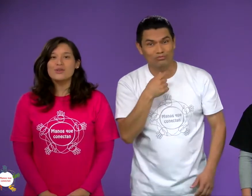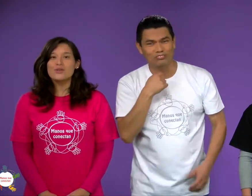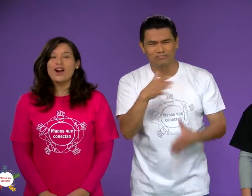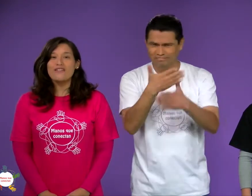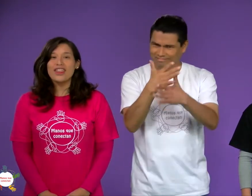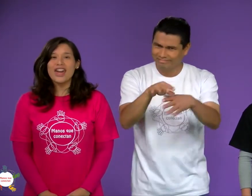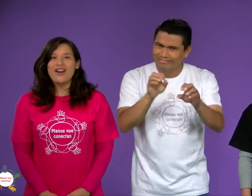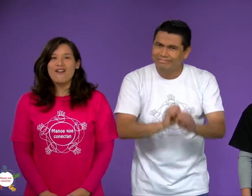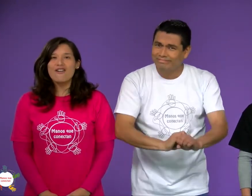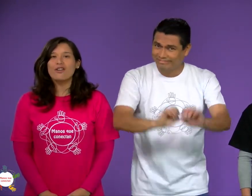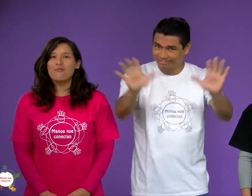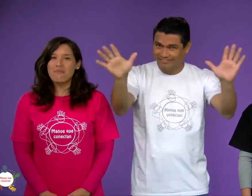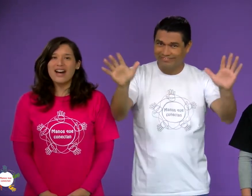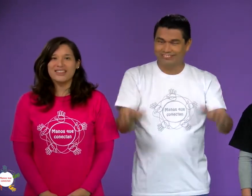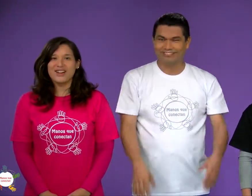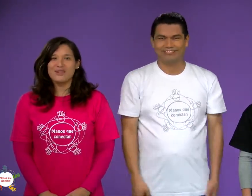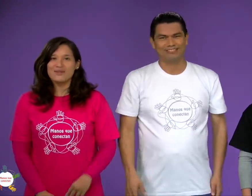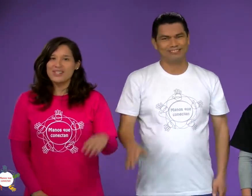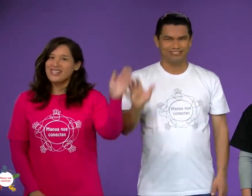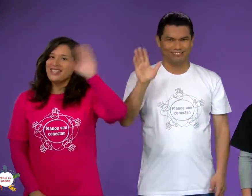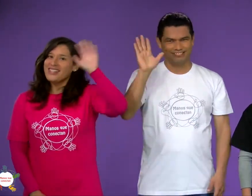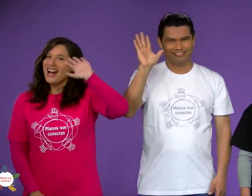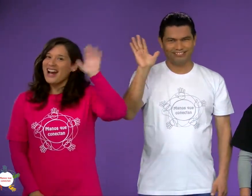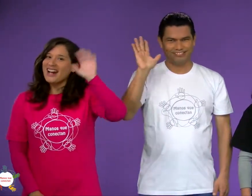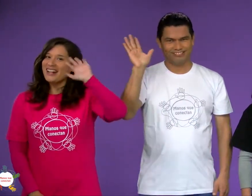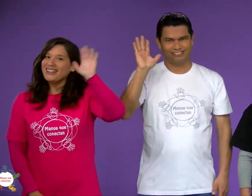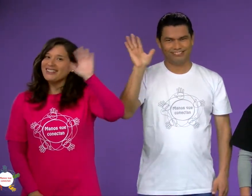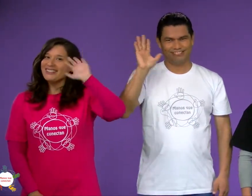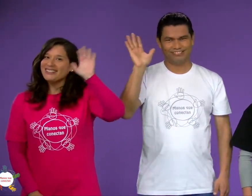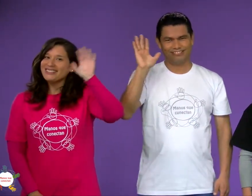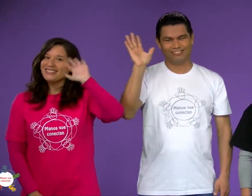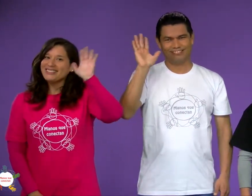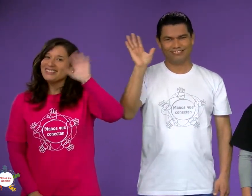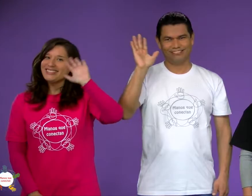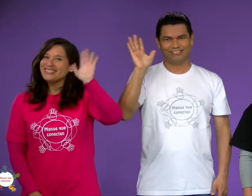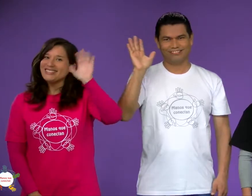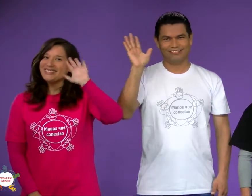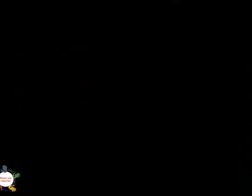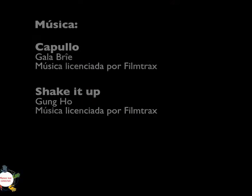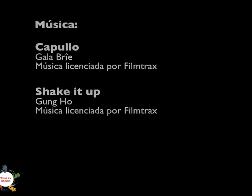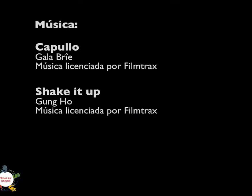gustó el video, compártelo. ¡Chao!